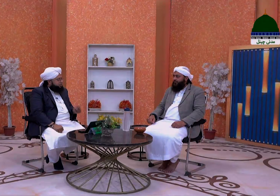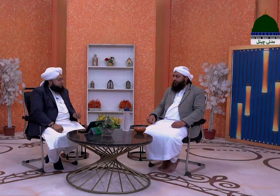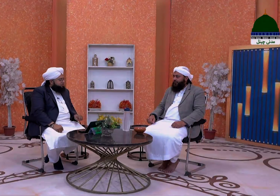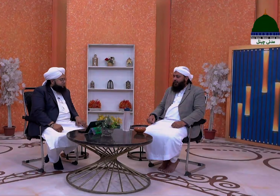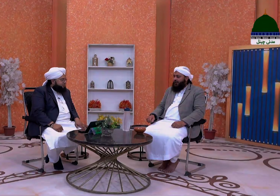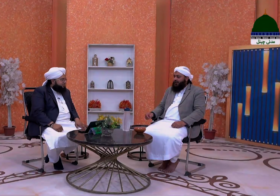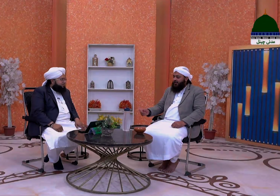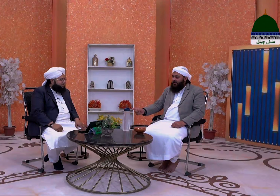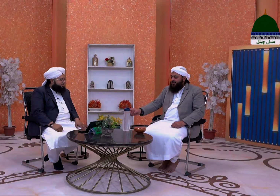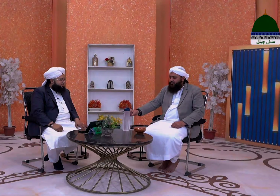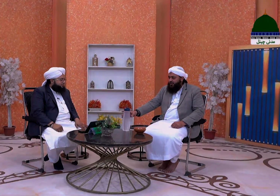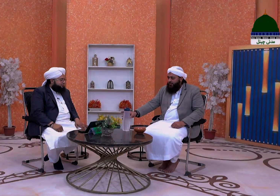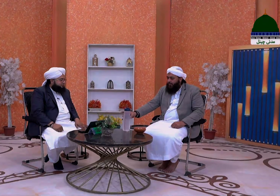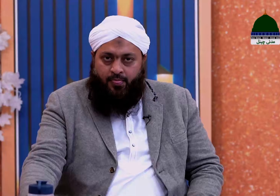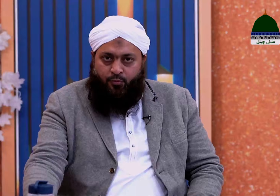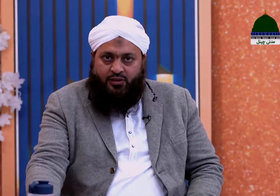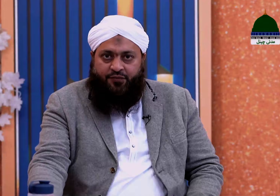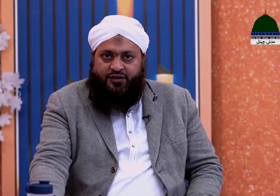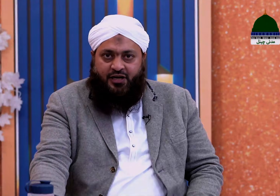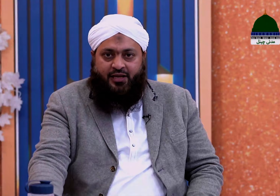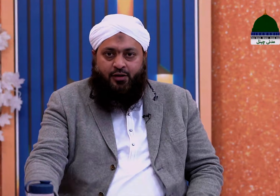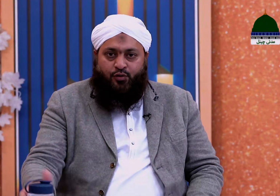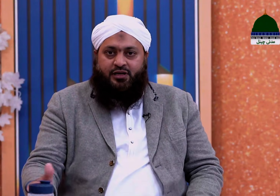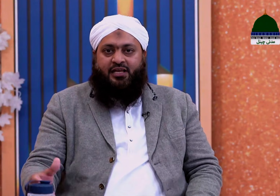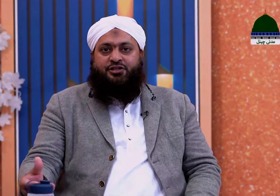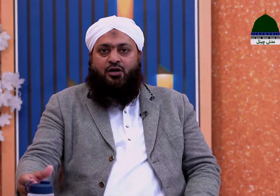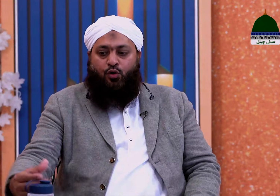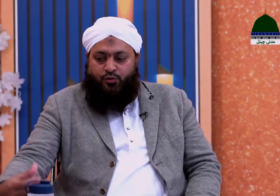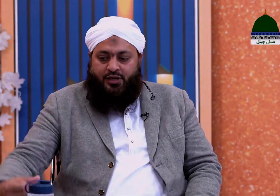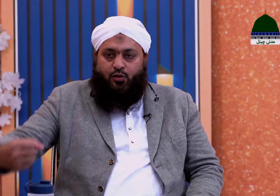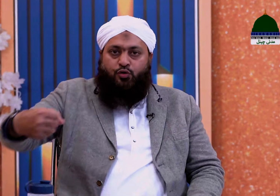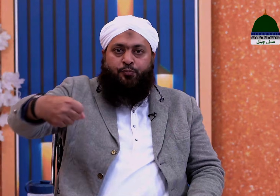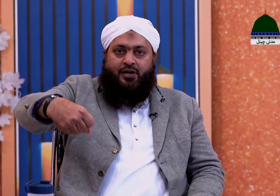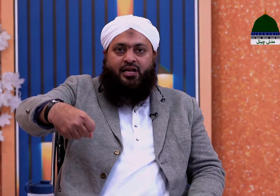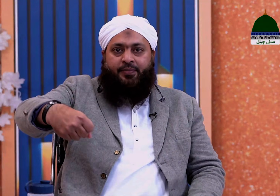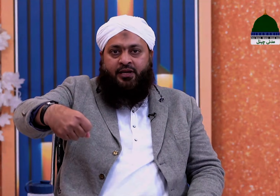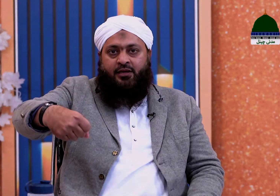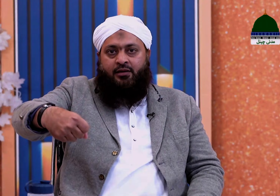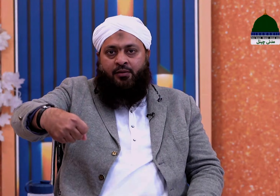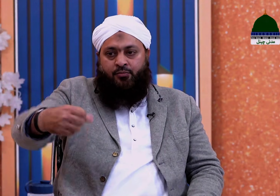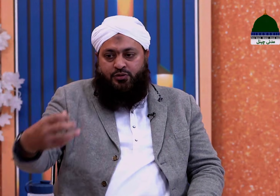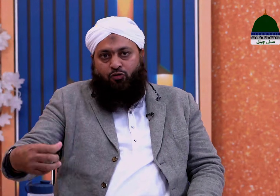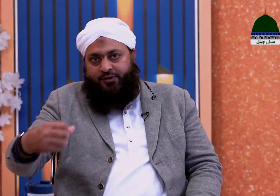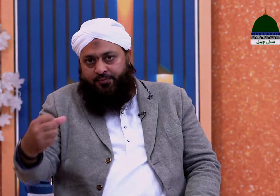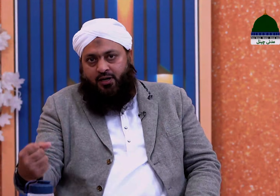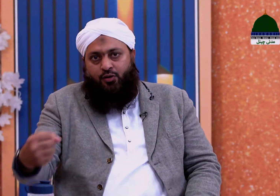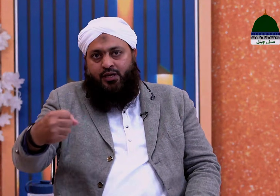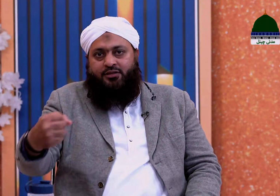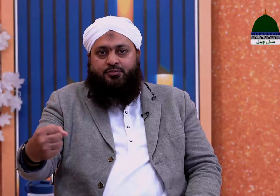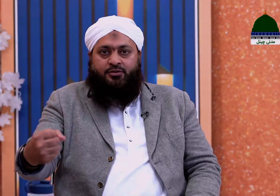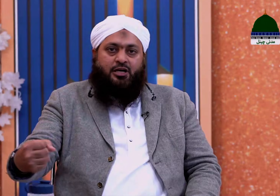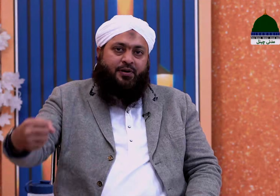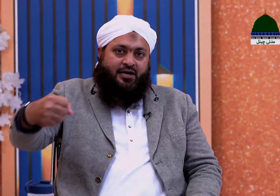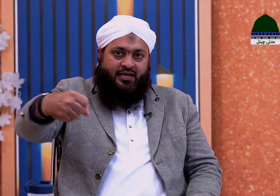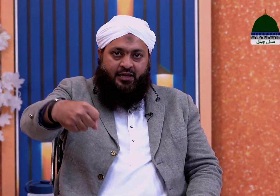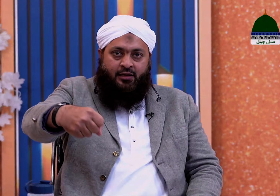بوتل بھی رکھی ہوئی ہے۔ یہ اس میں مختلف اشارے ہو سکتے ہیں۔ جگ ہو تو جگ کو یوں پکڑ کے پانی ہم اس کا وہ پیچھے بنا ہوتا ہے